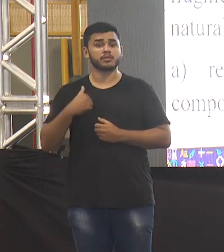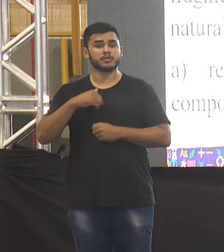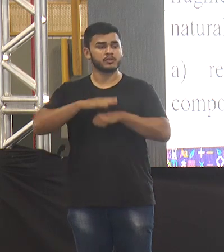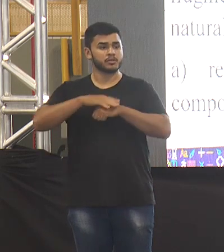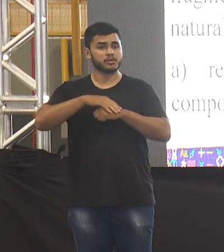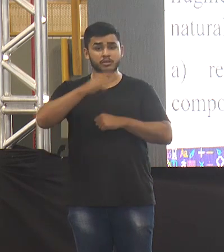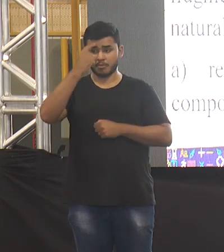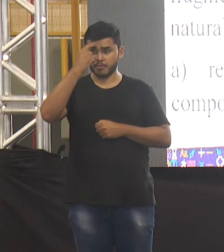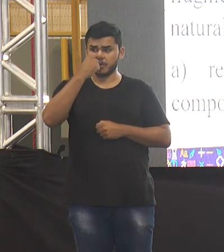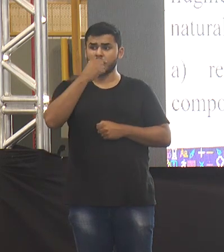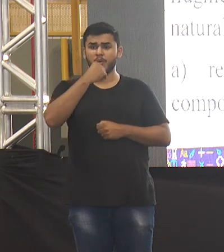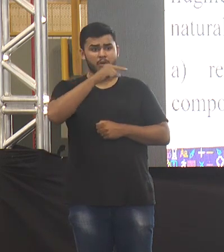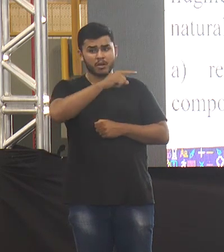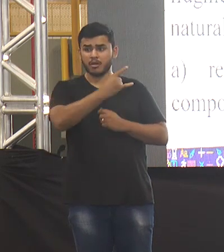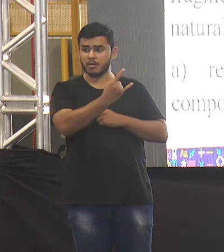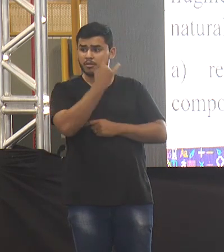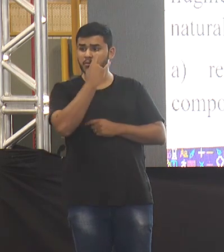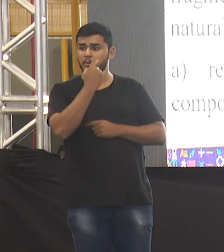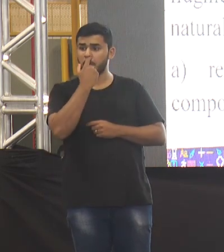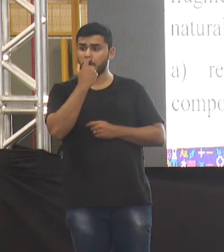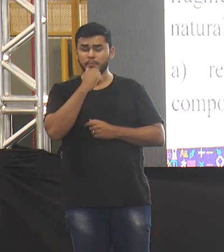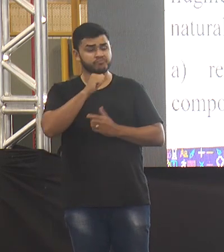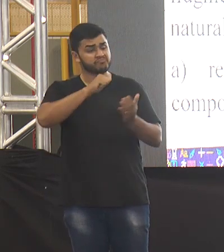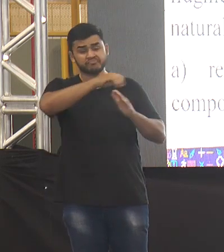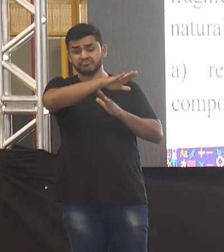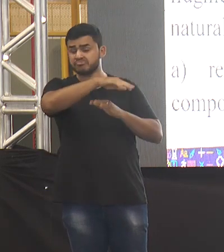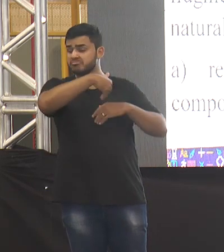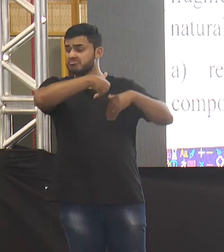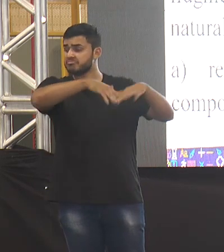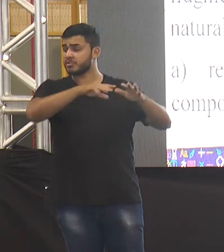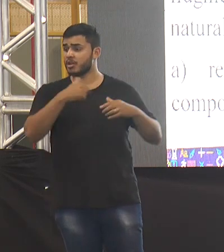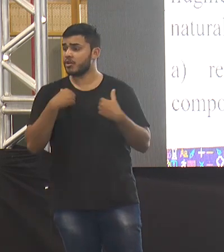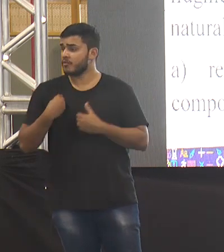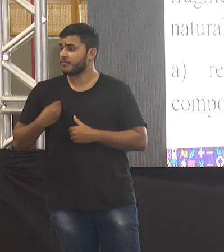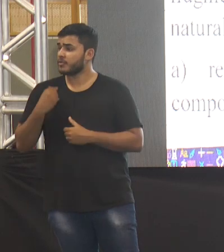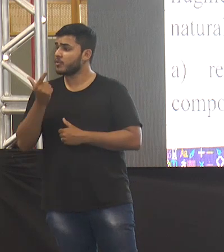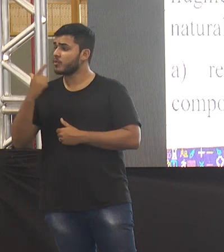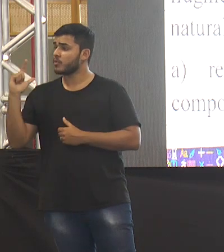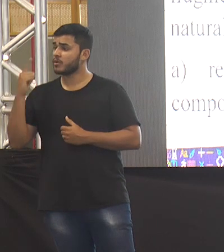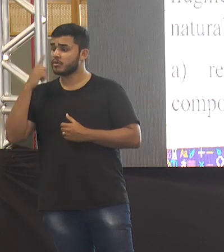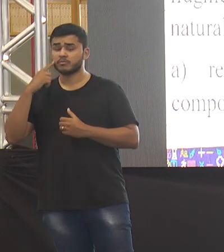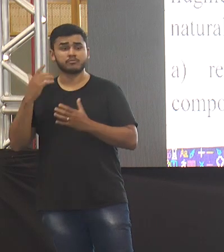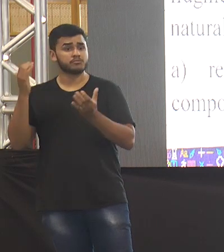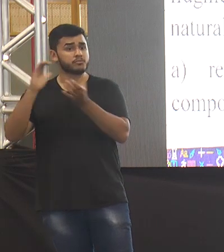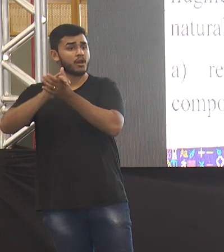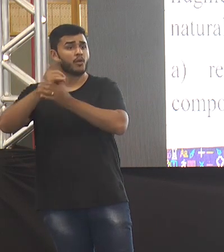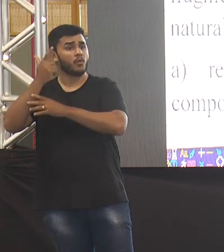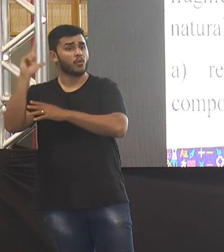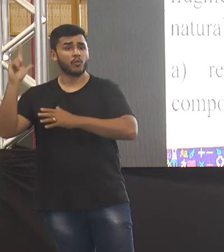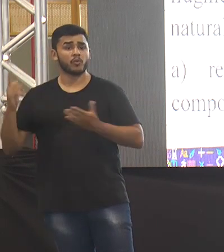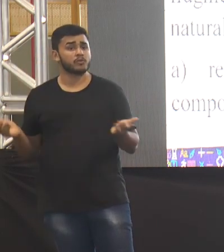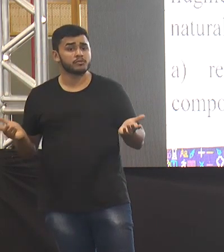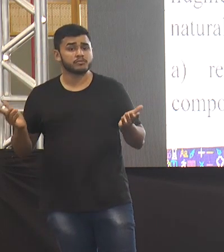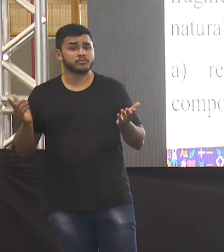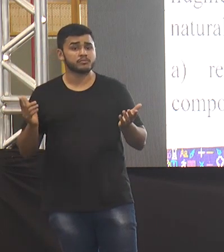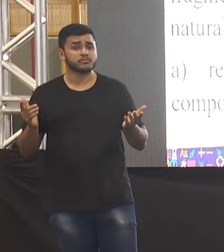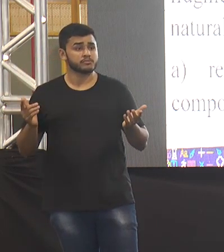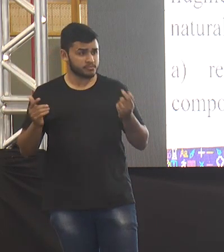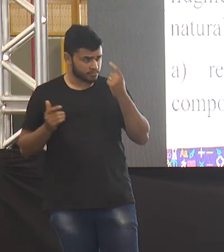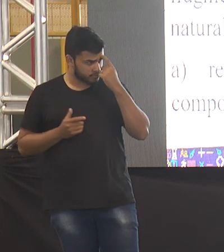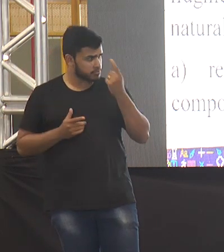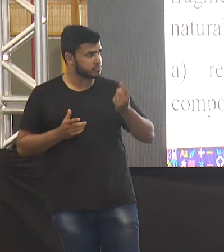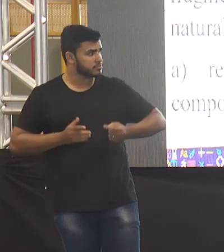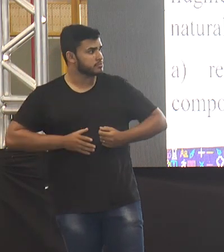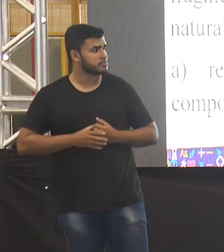descobrir que ele está traindo, dá um pé na bunda e vai viver a sua vida. E arranja outro. Não é não?